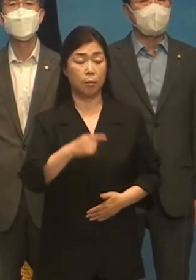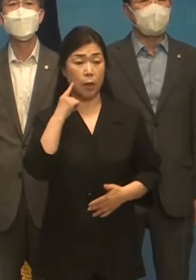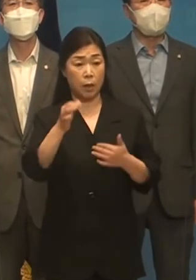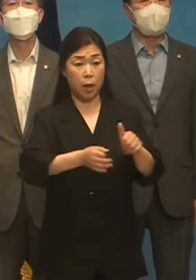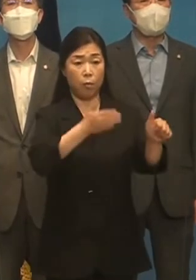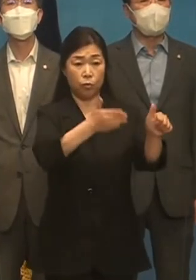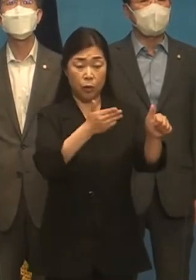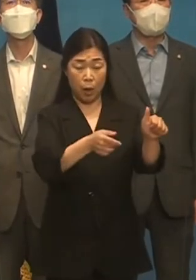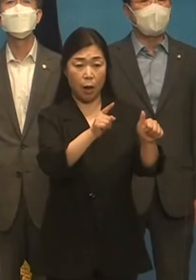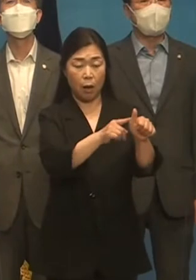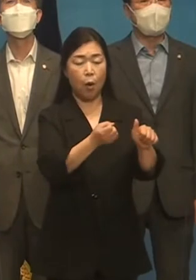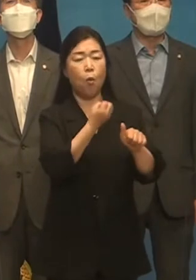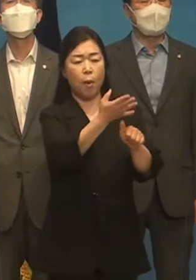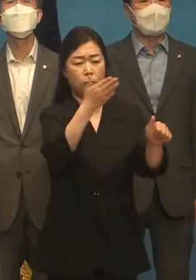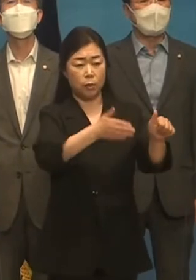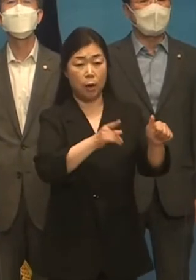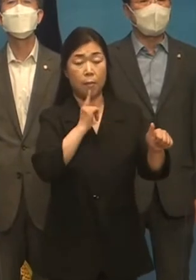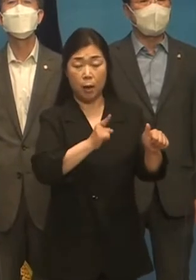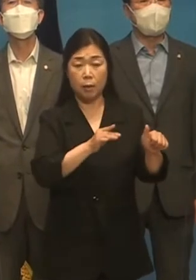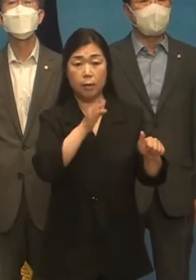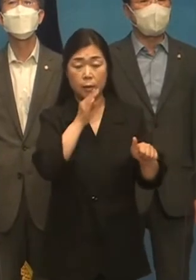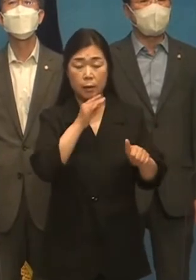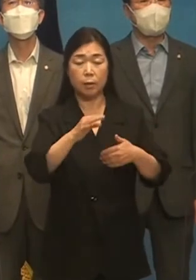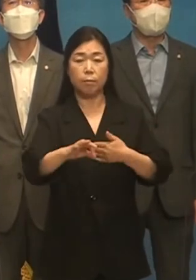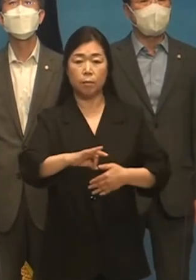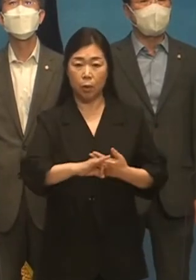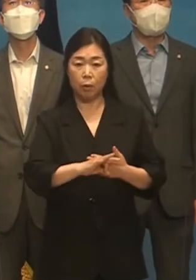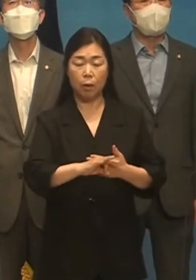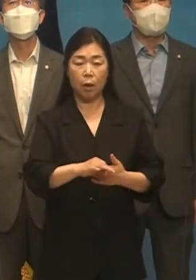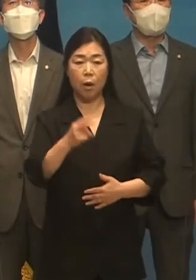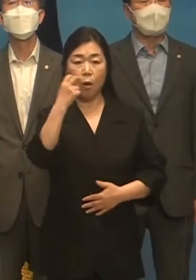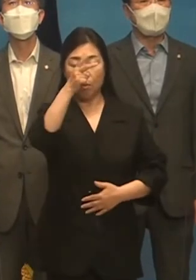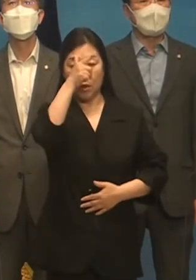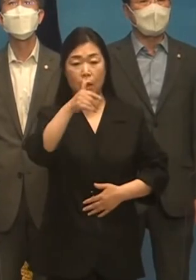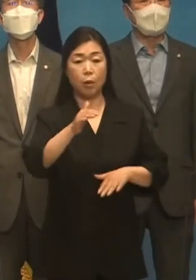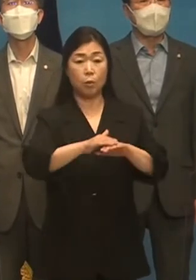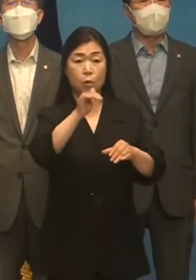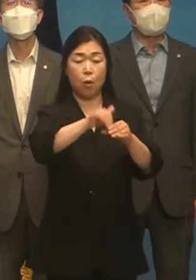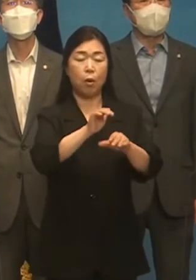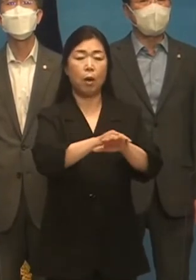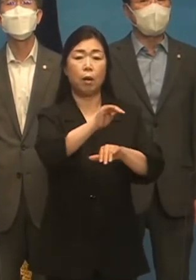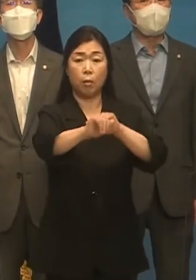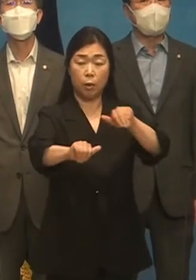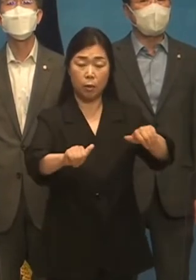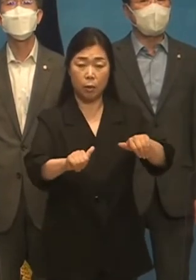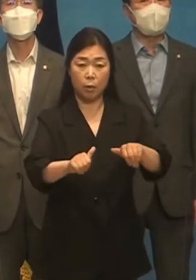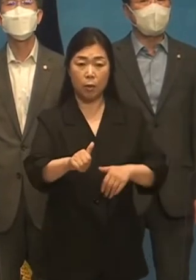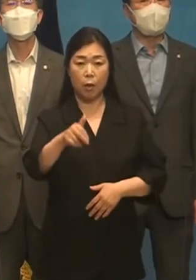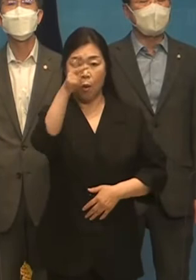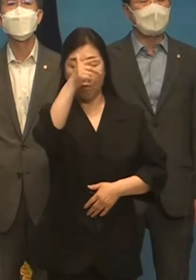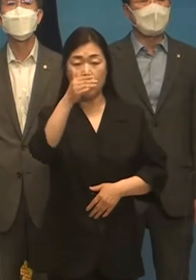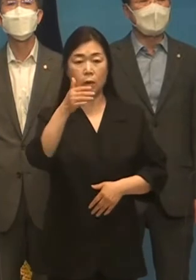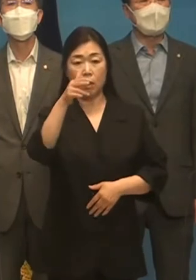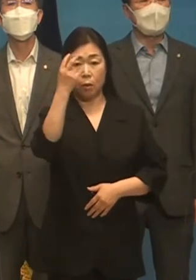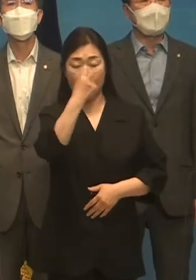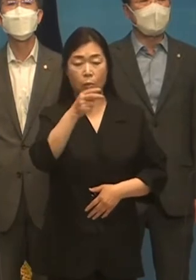사실이라면 검찰이 총선에 개입하여 검찰의 정치적 중립